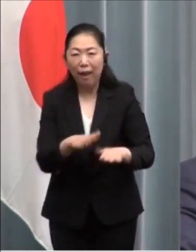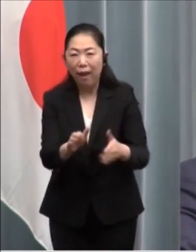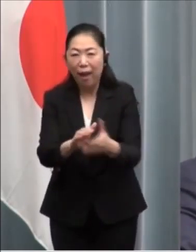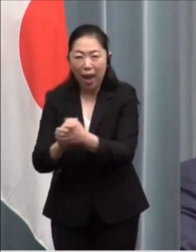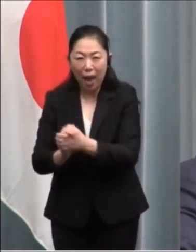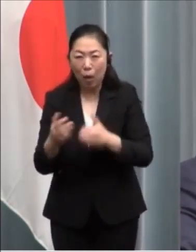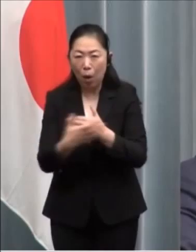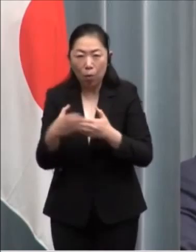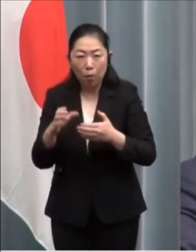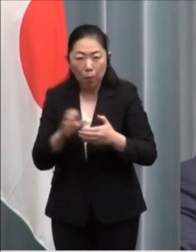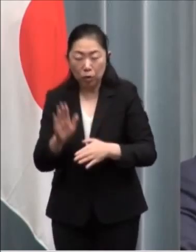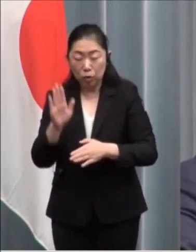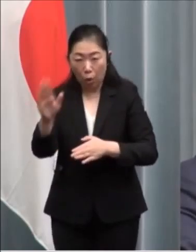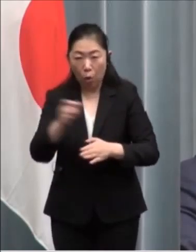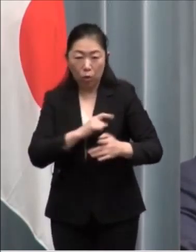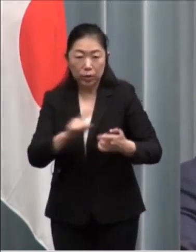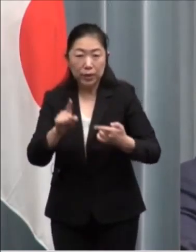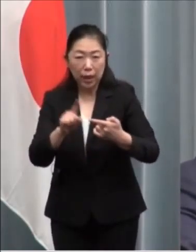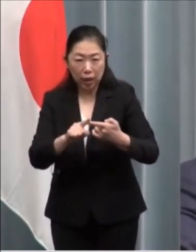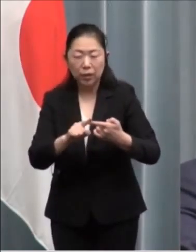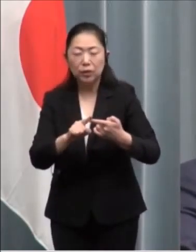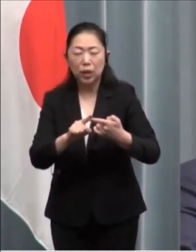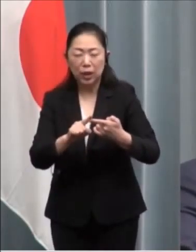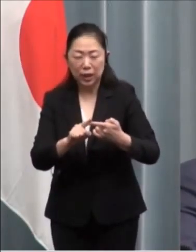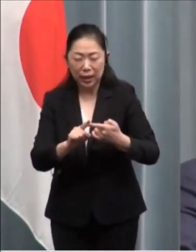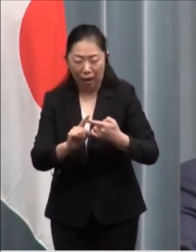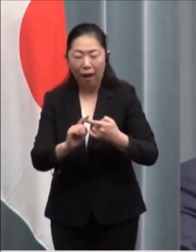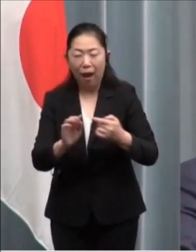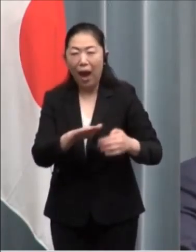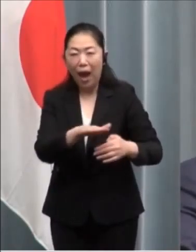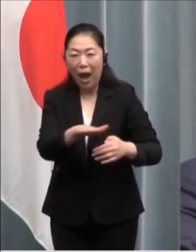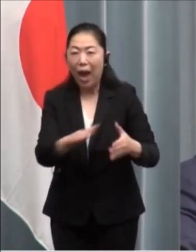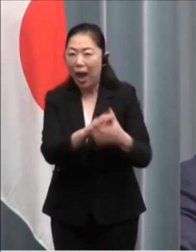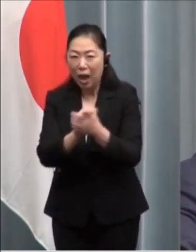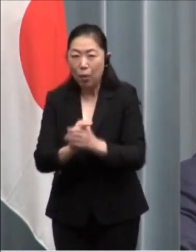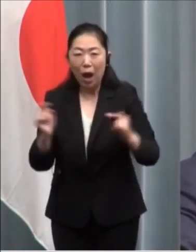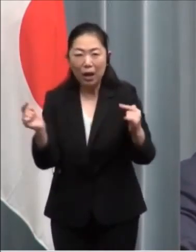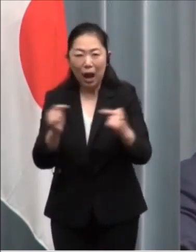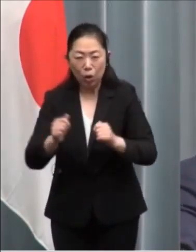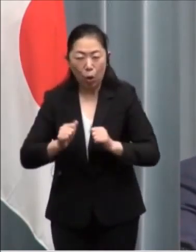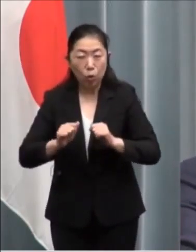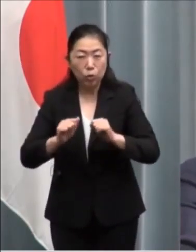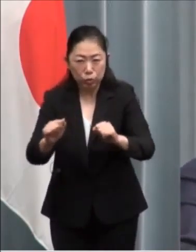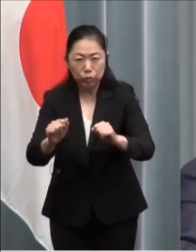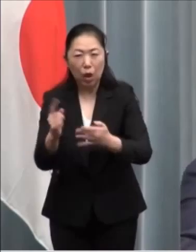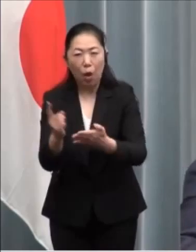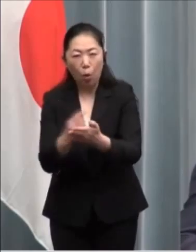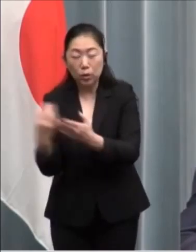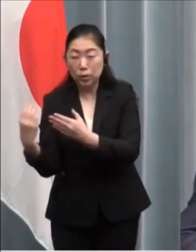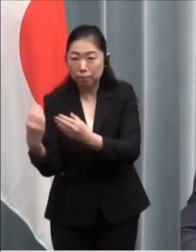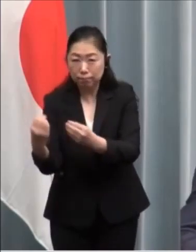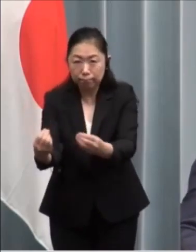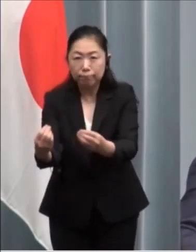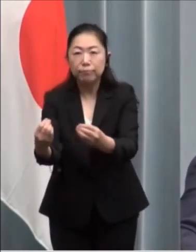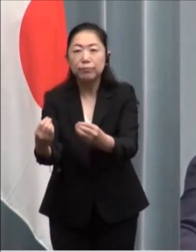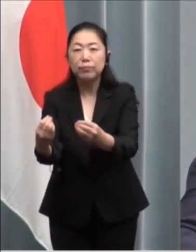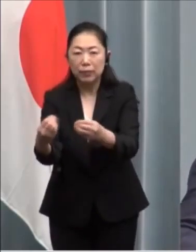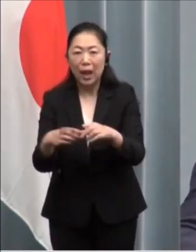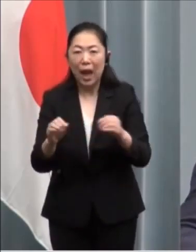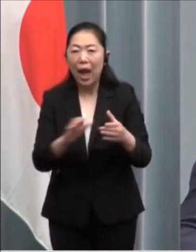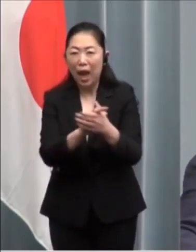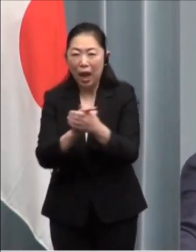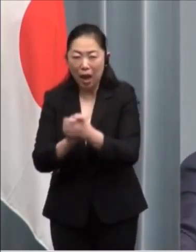のために今後も積極的な平和外交を展開していく方針には全く変わりません。そして平和国家